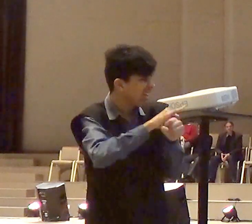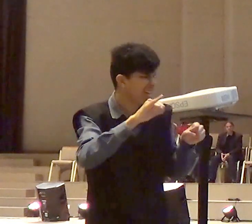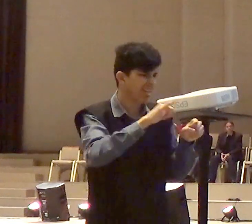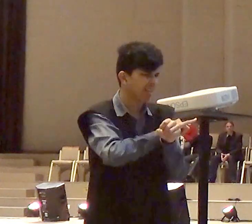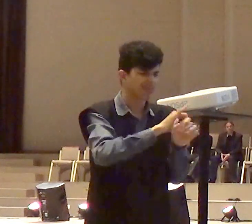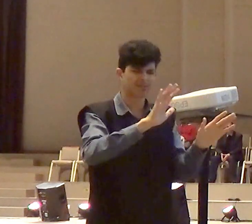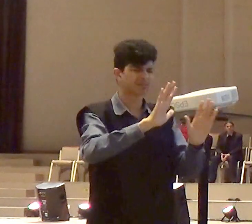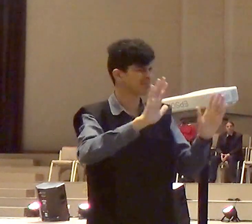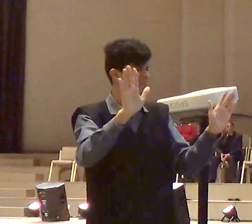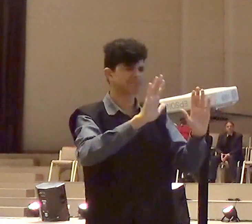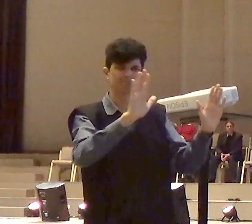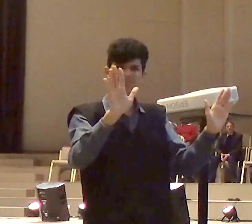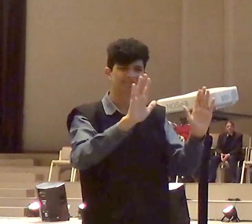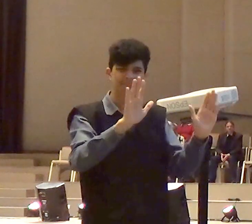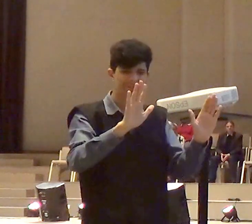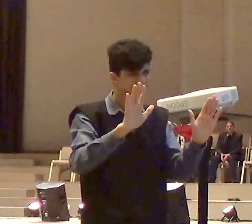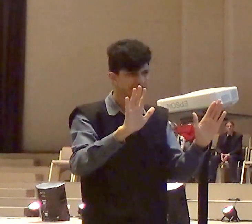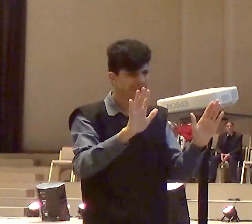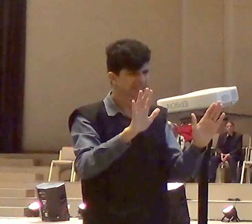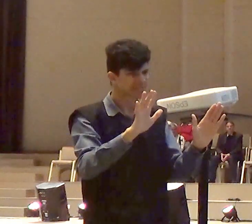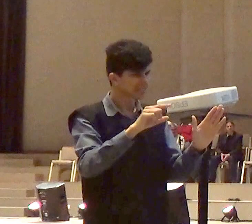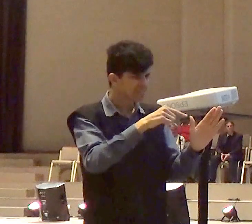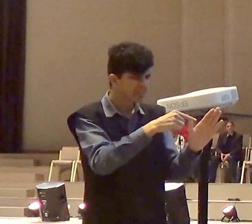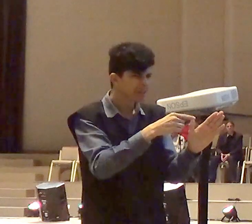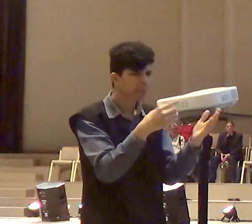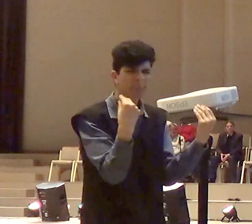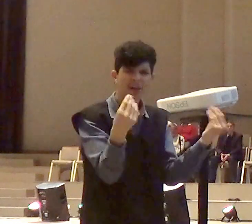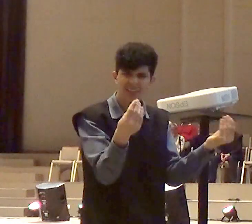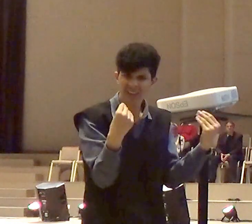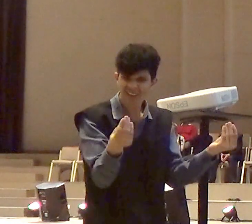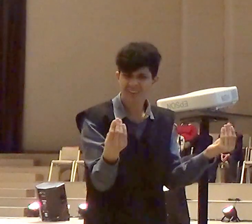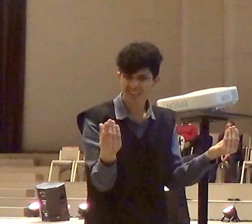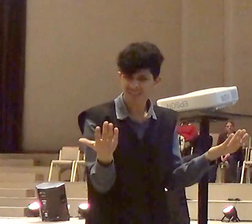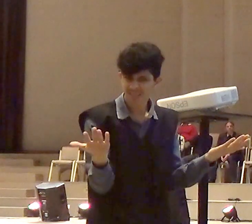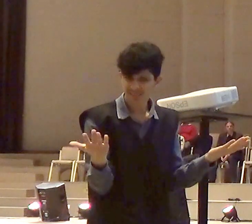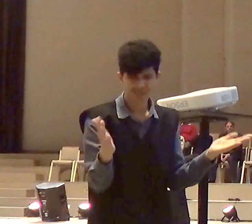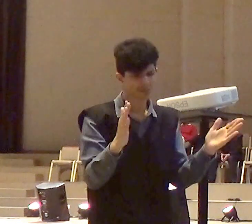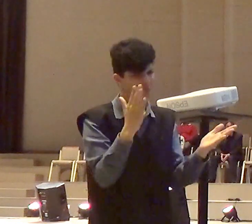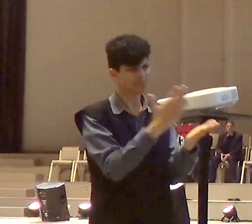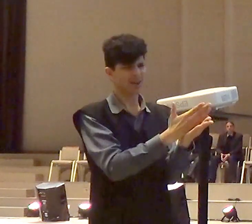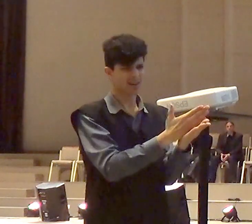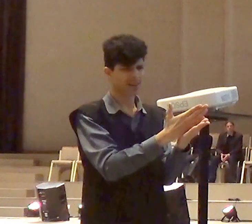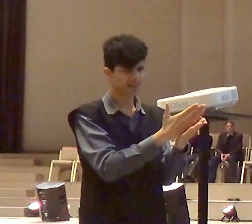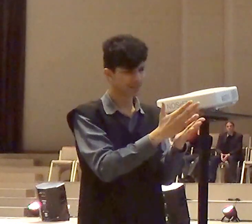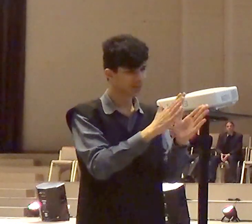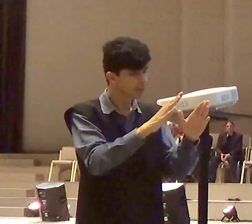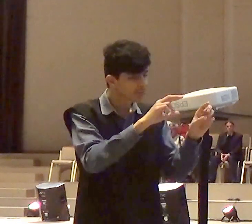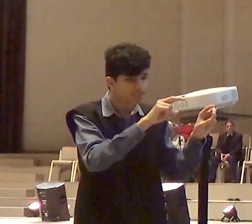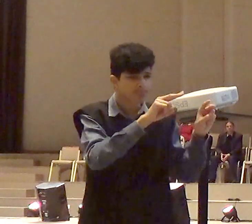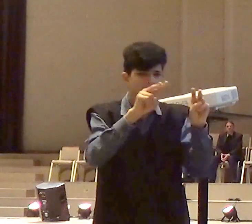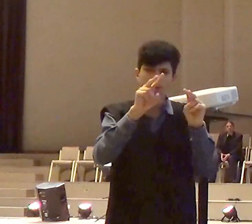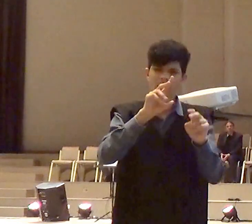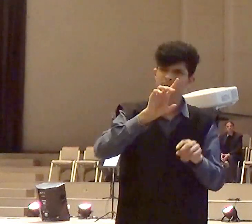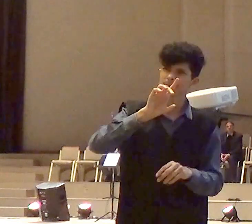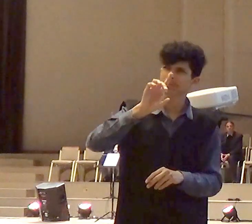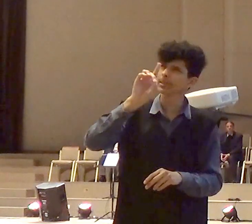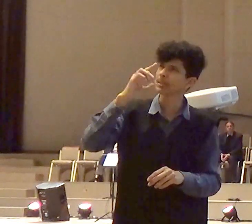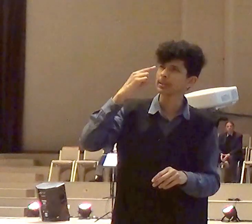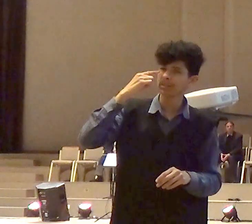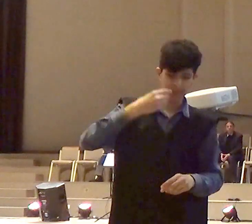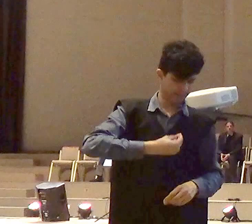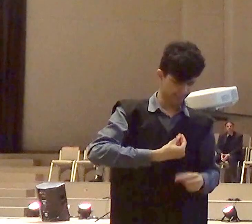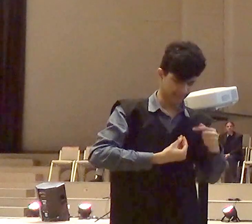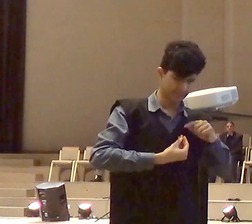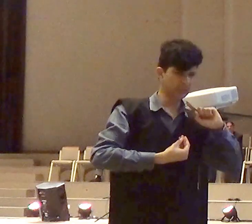que não te levam lugar nenhum nem nunca te levaram tá na hora de olhar para isso e dizer